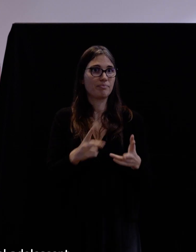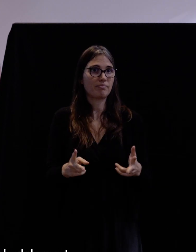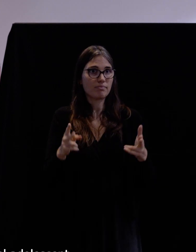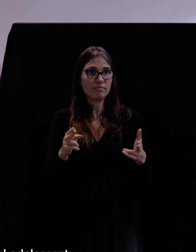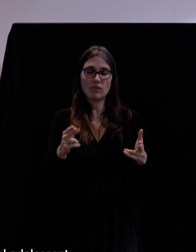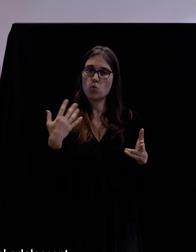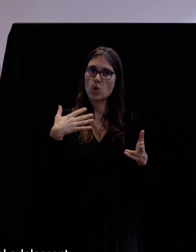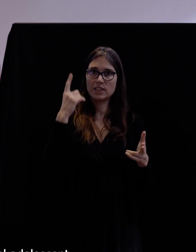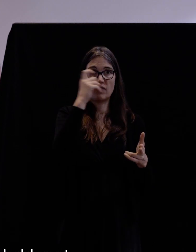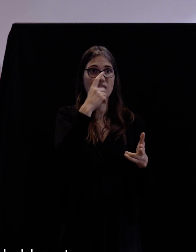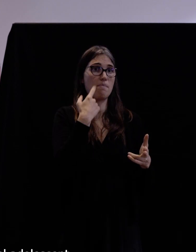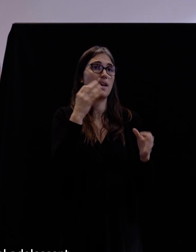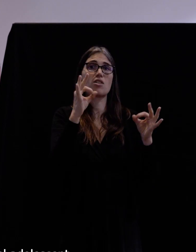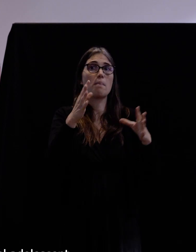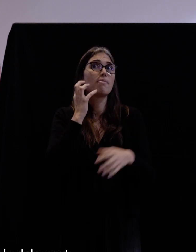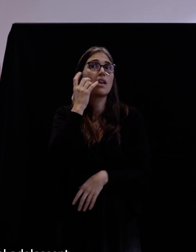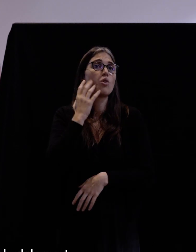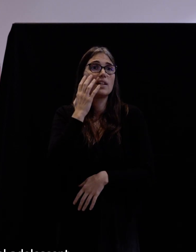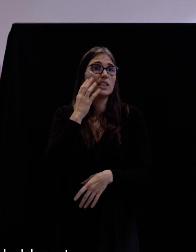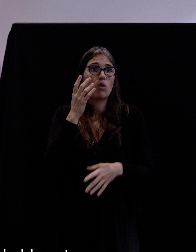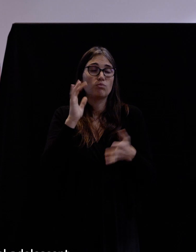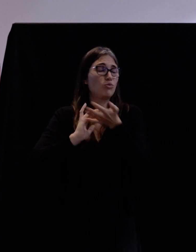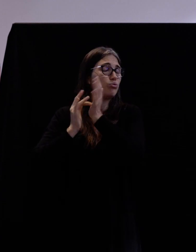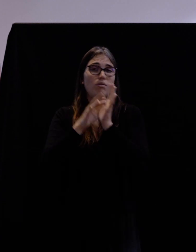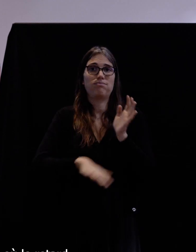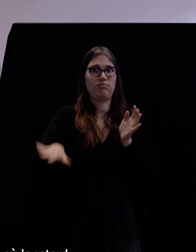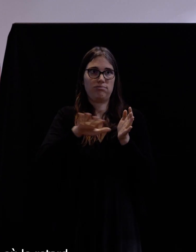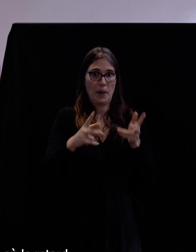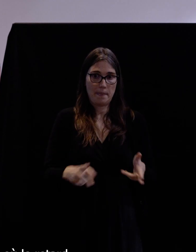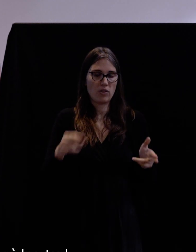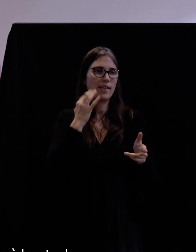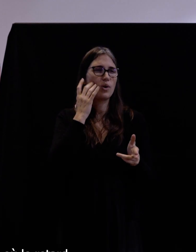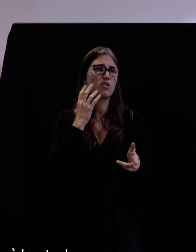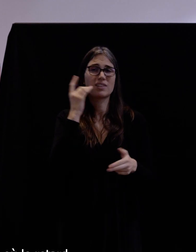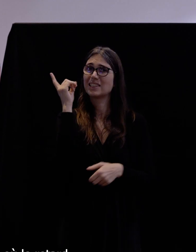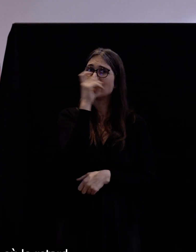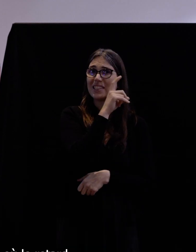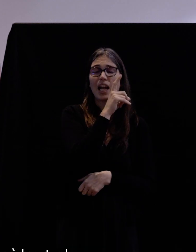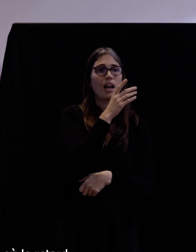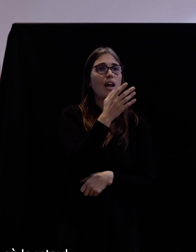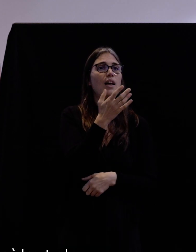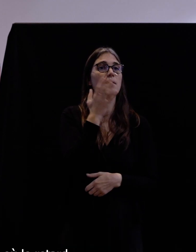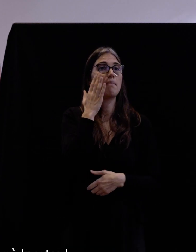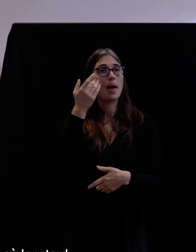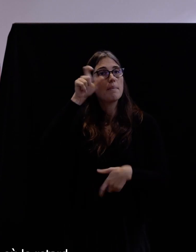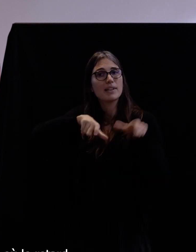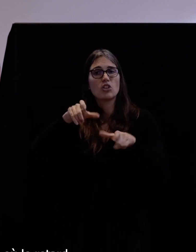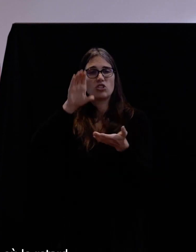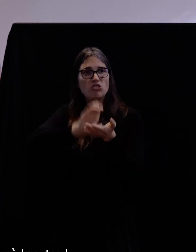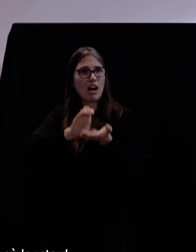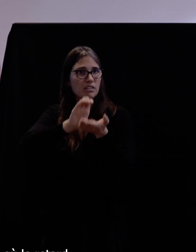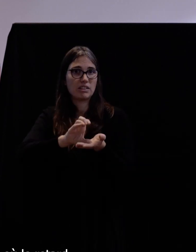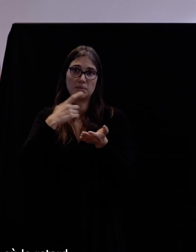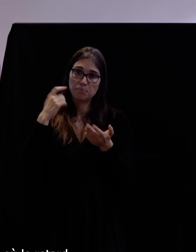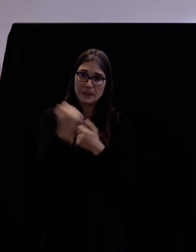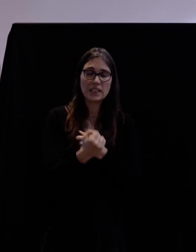tsunami chez n'importe quel adolescent, mais du tsunami chez l'enfant charge, parce que C'est là où le retard hormonal va